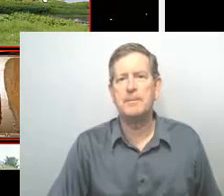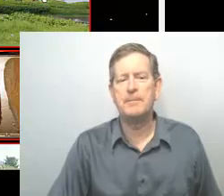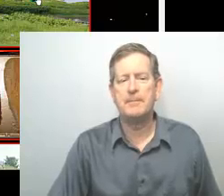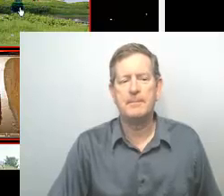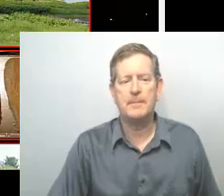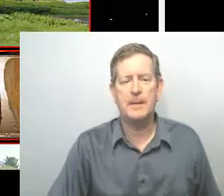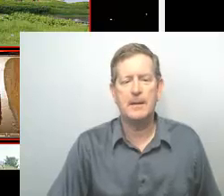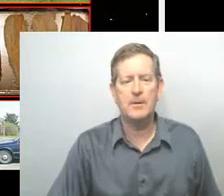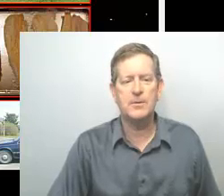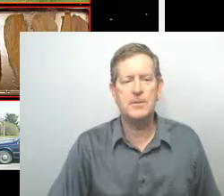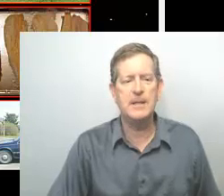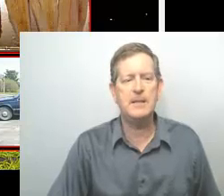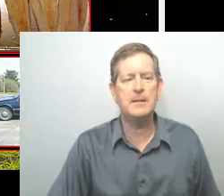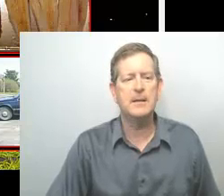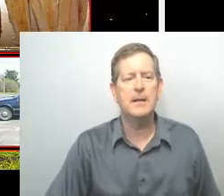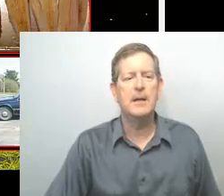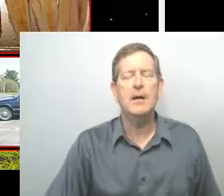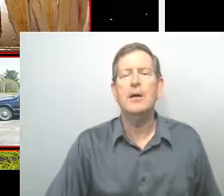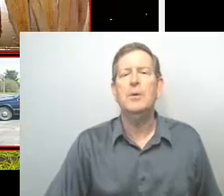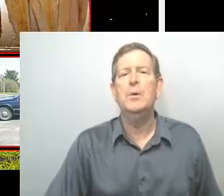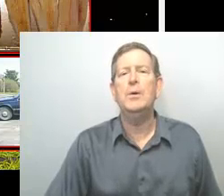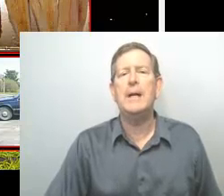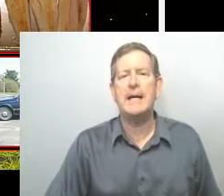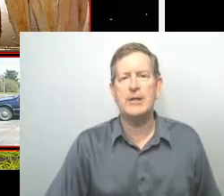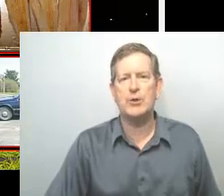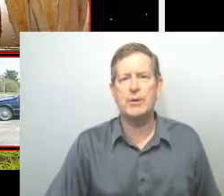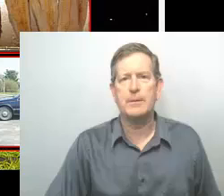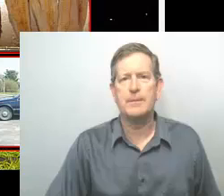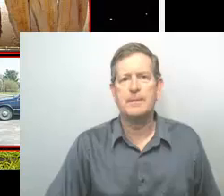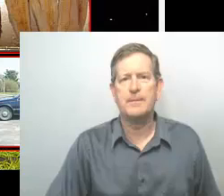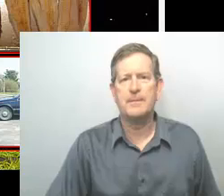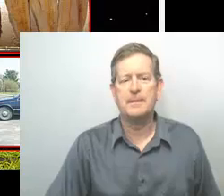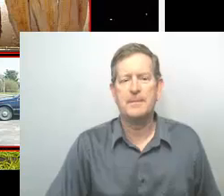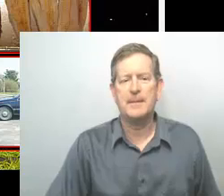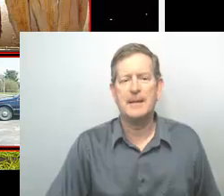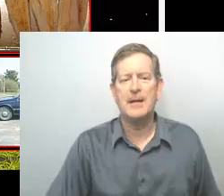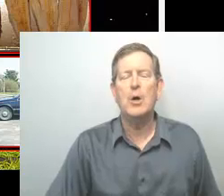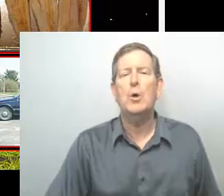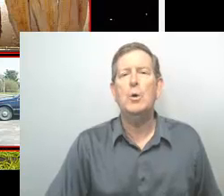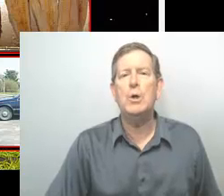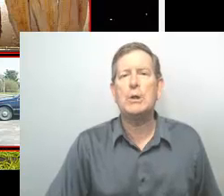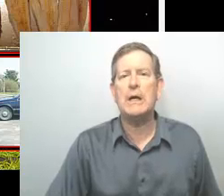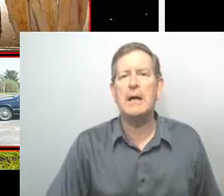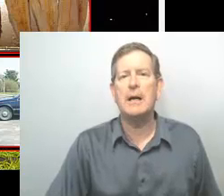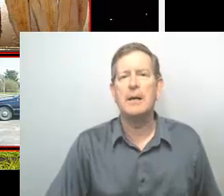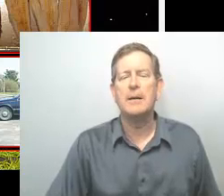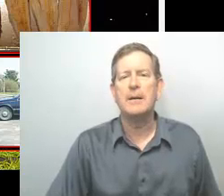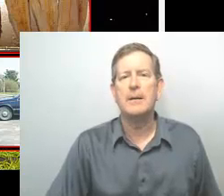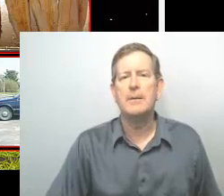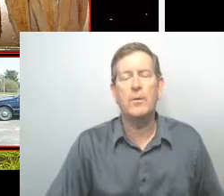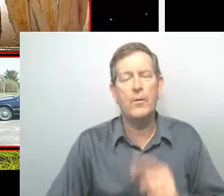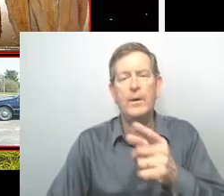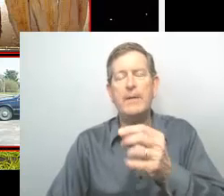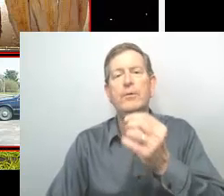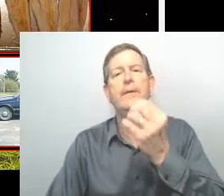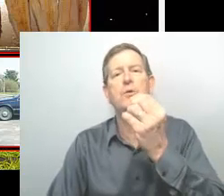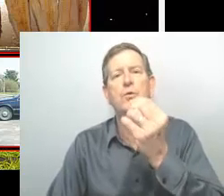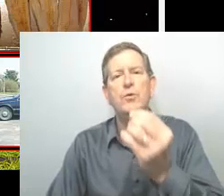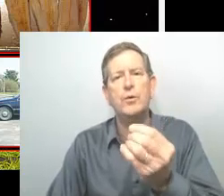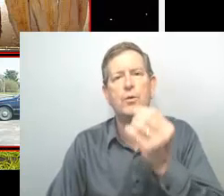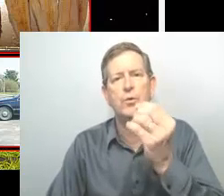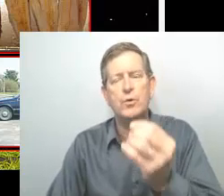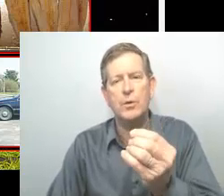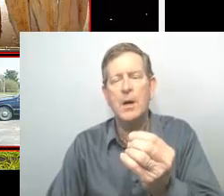campagne, ensuite, le linge, le train. Bon, vous voyez, vous